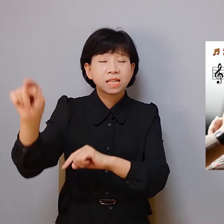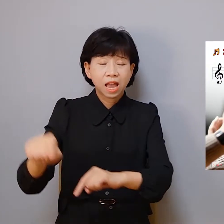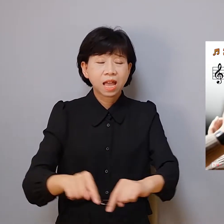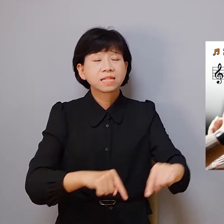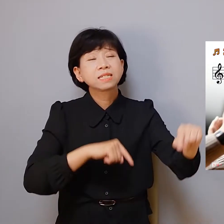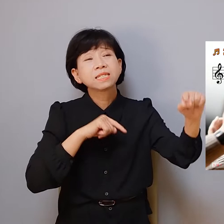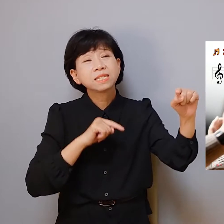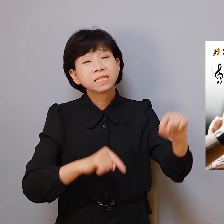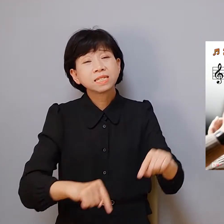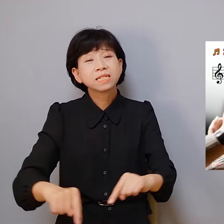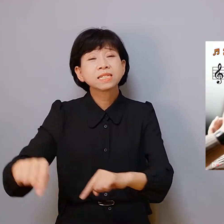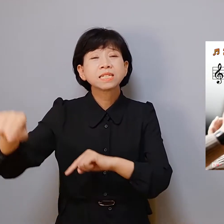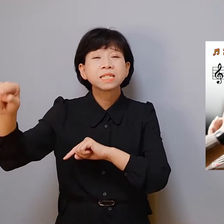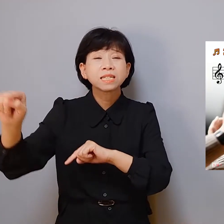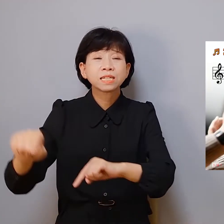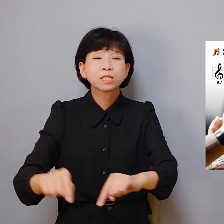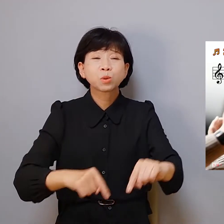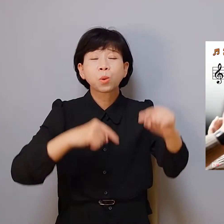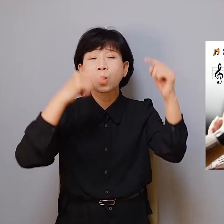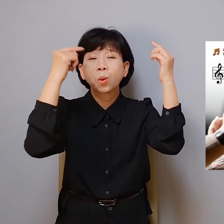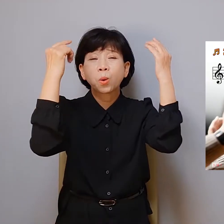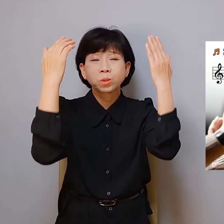찾아가사